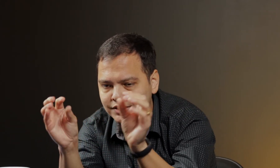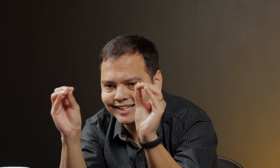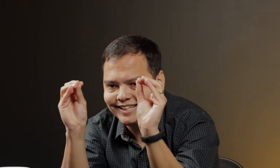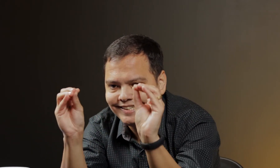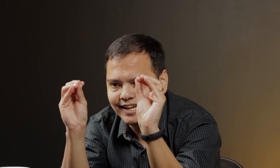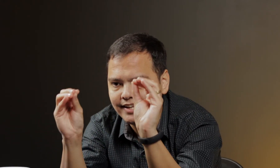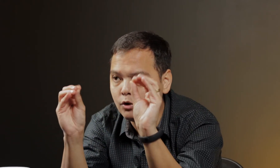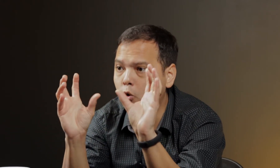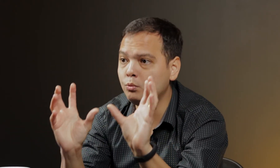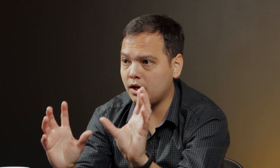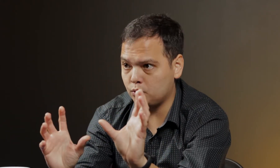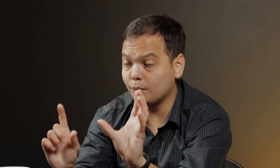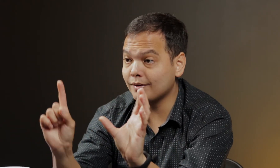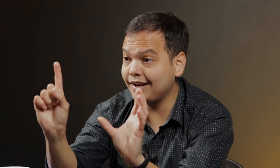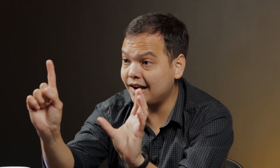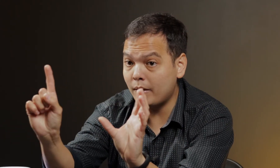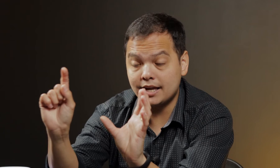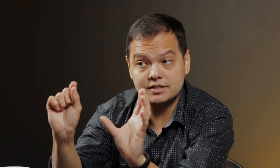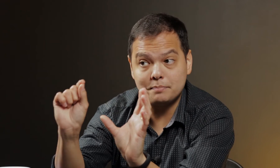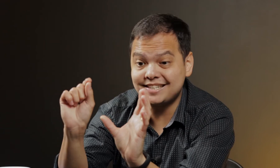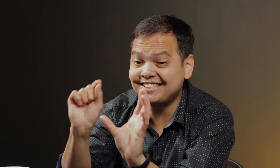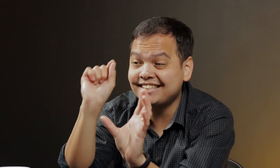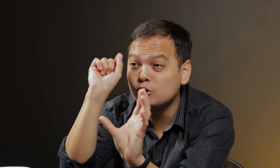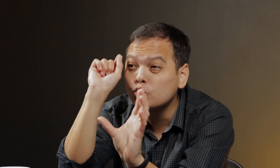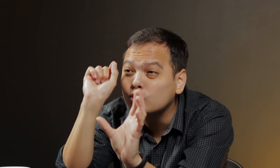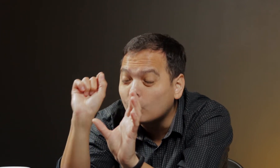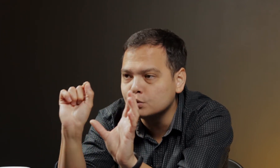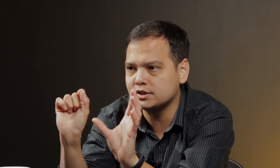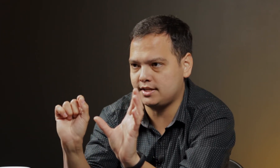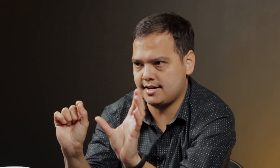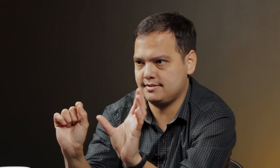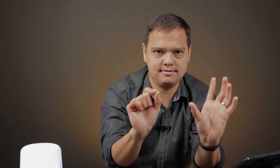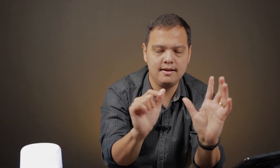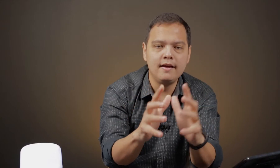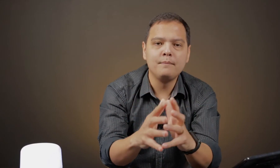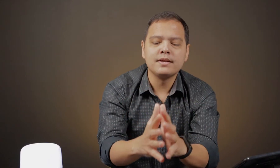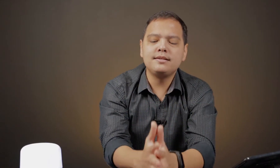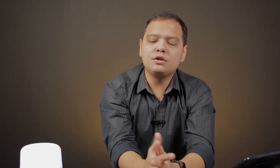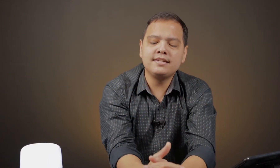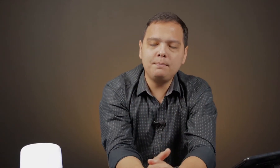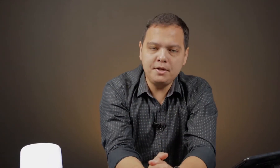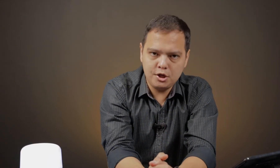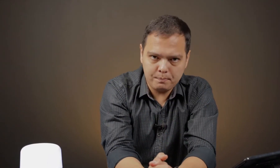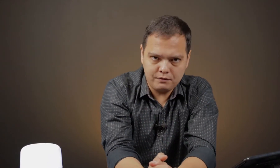você entender o conteúdo. Não é que você precisa entender todos os sinais. Se eu tivesse que pedir para